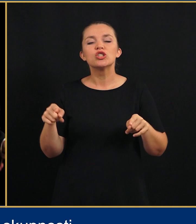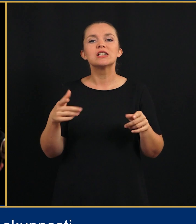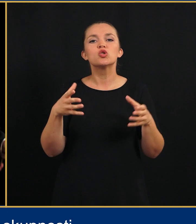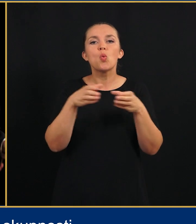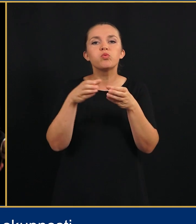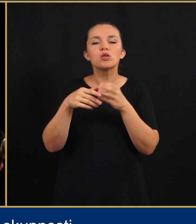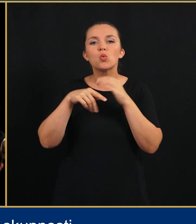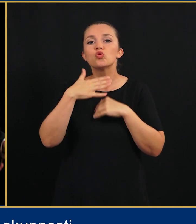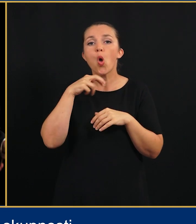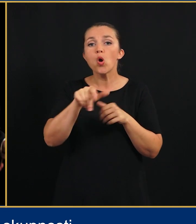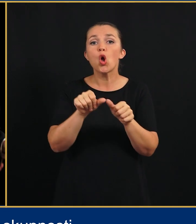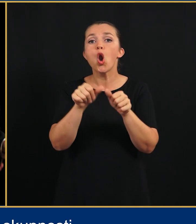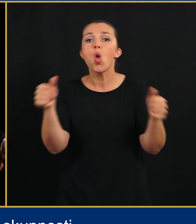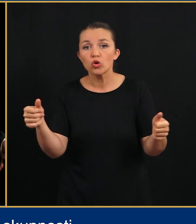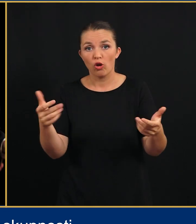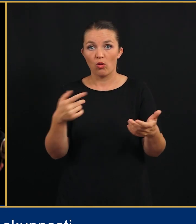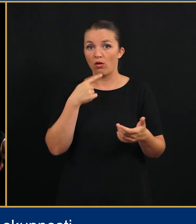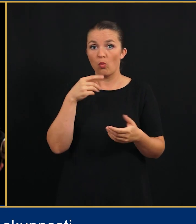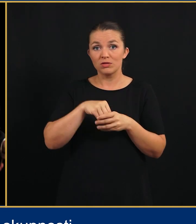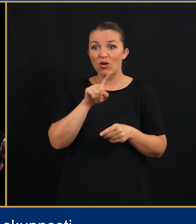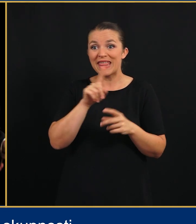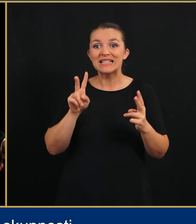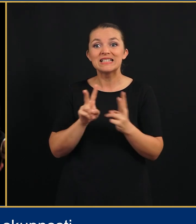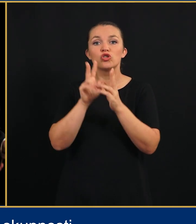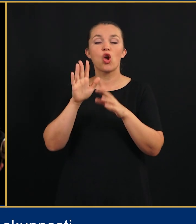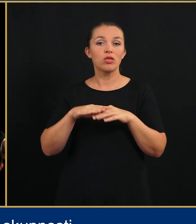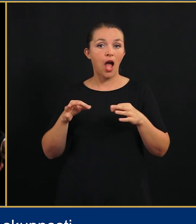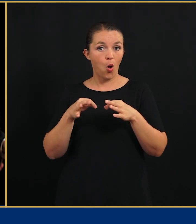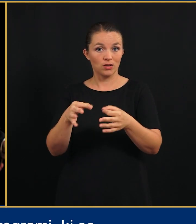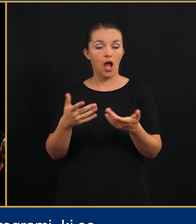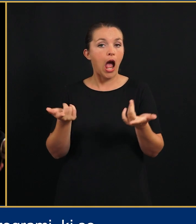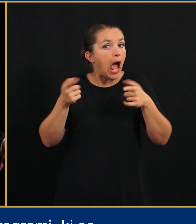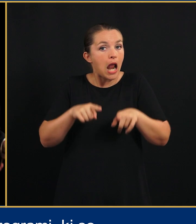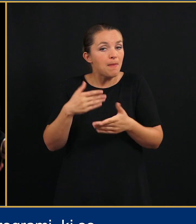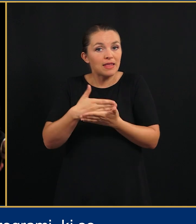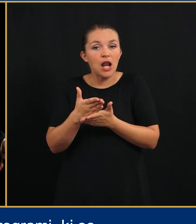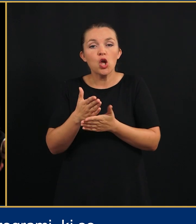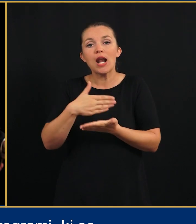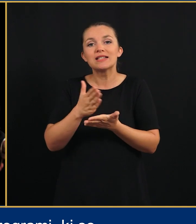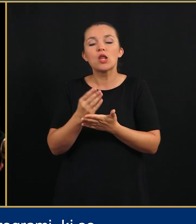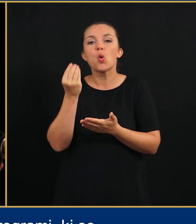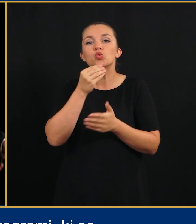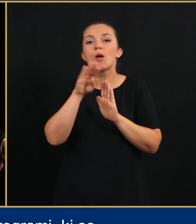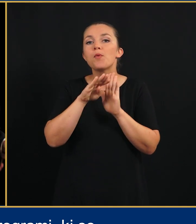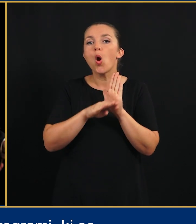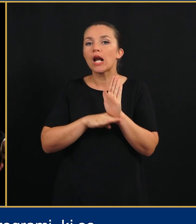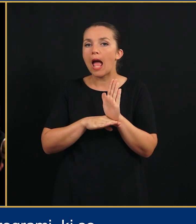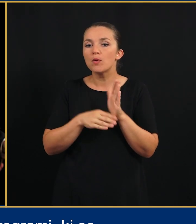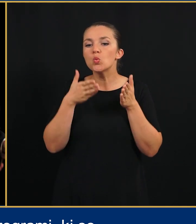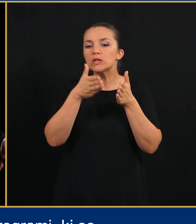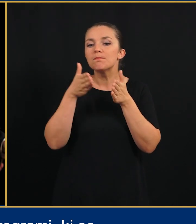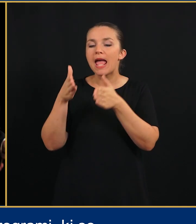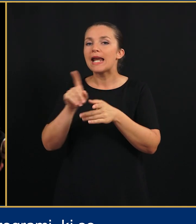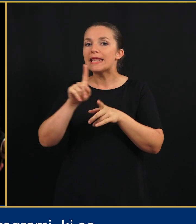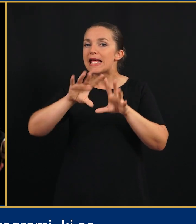različnih etničnih skupnosti v šolo hodijo ločeno, se praktično ne srečujejo. ali pa jih delijo razdeljeni učni programi, ki so